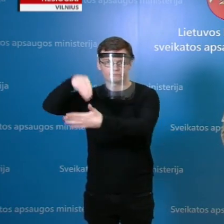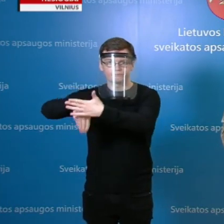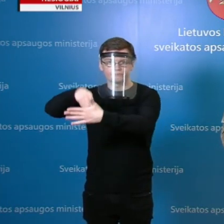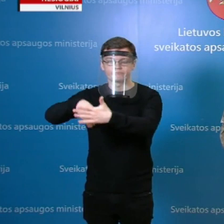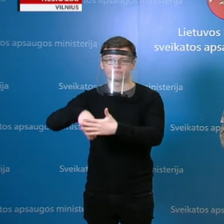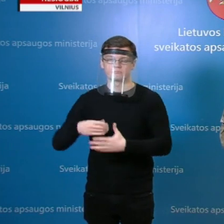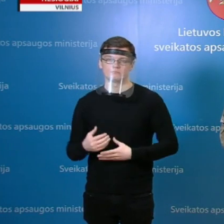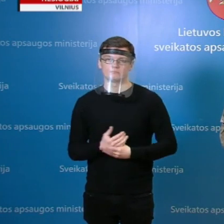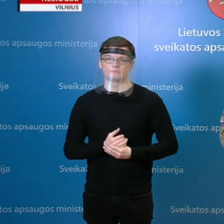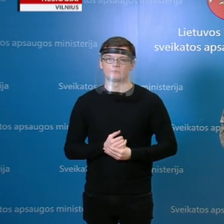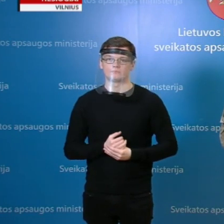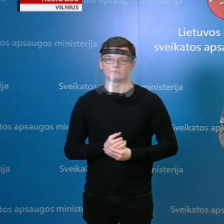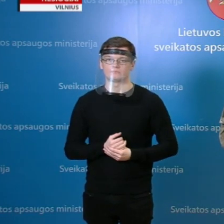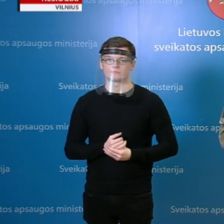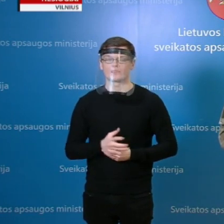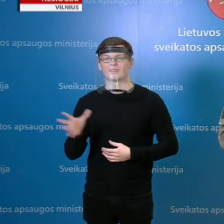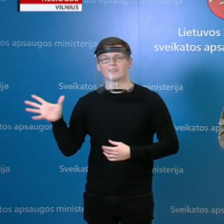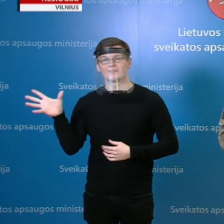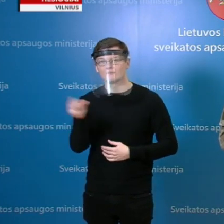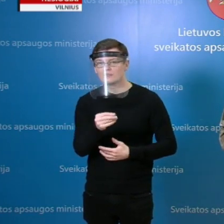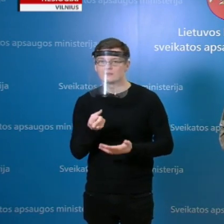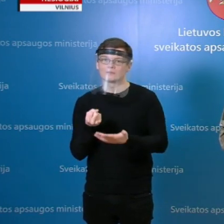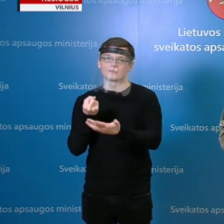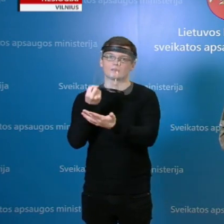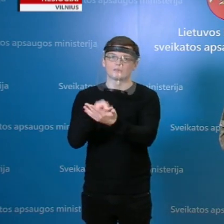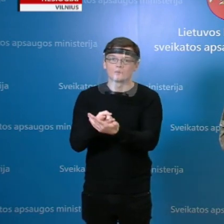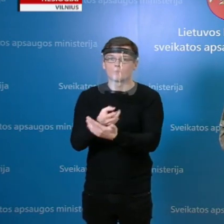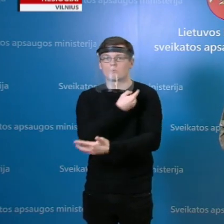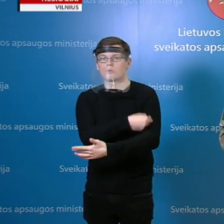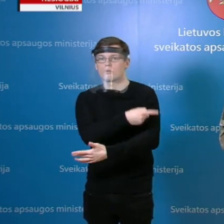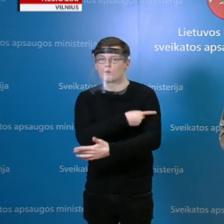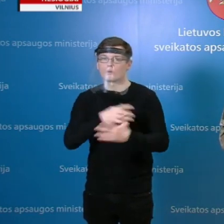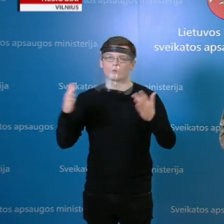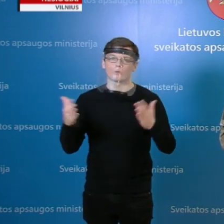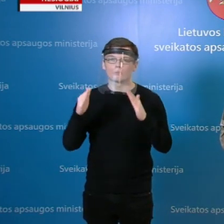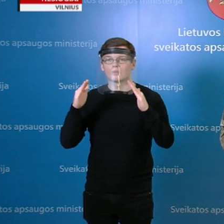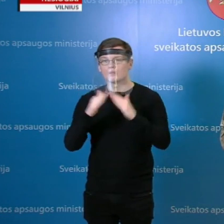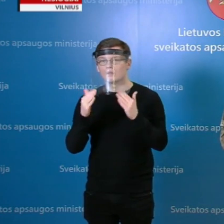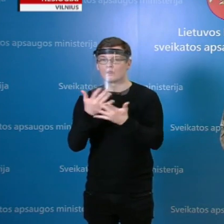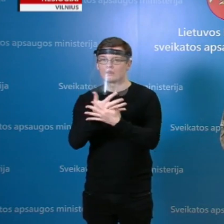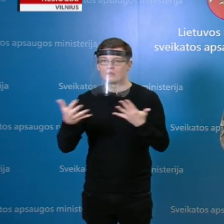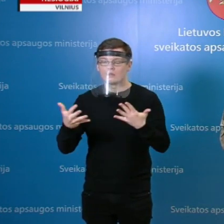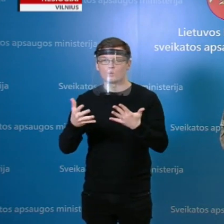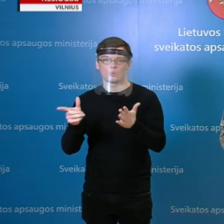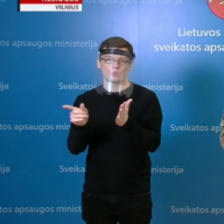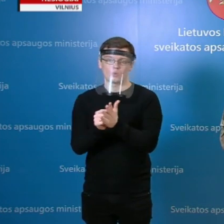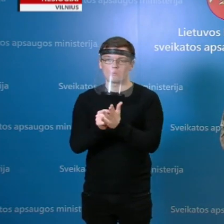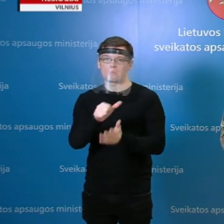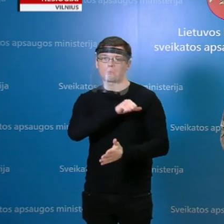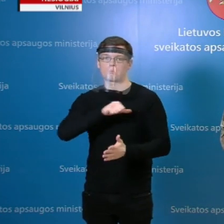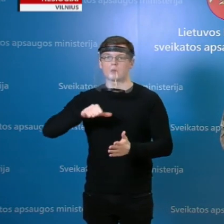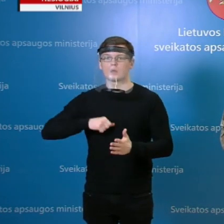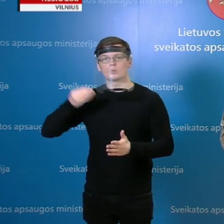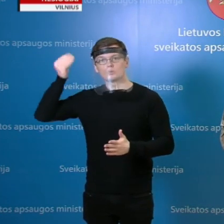kad visos šalies gydymo įstaigos yra įpareigotos nuo birželio 1 dienos pačios rūpintis